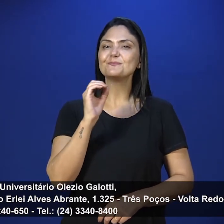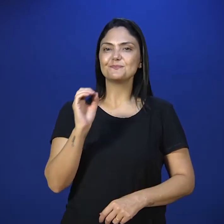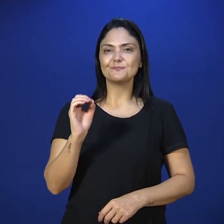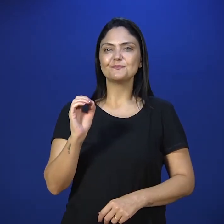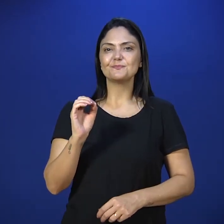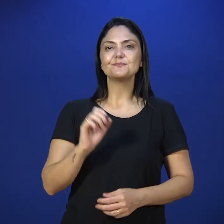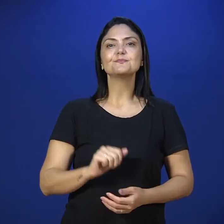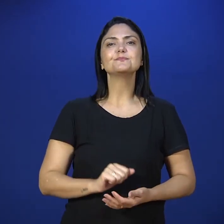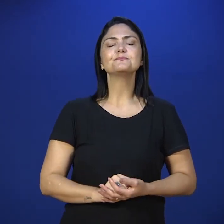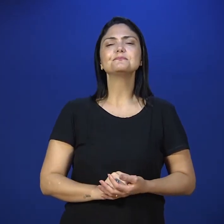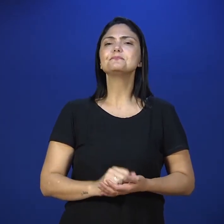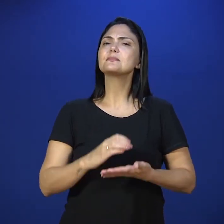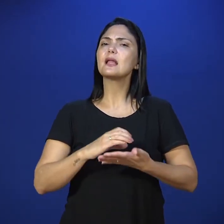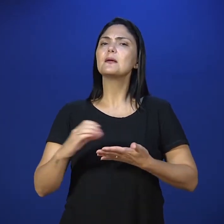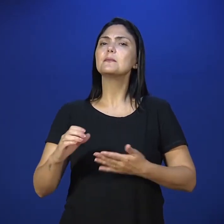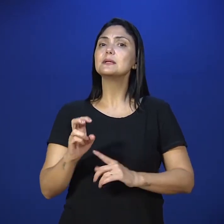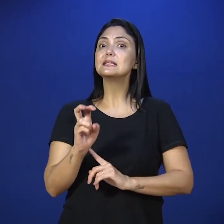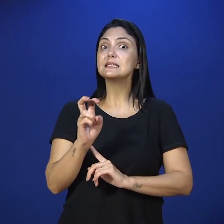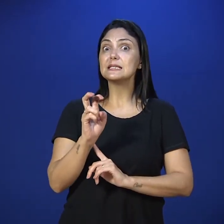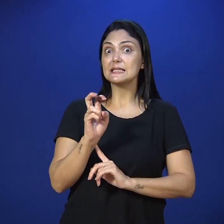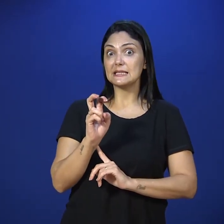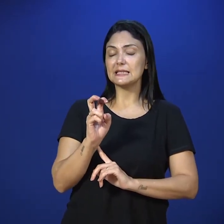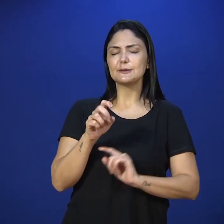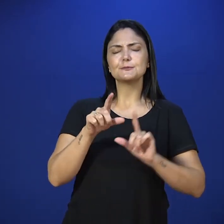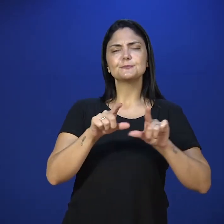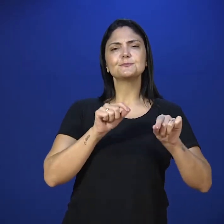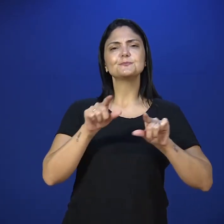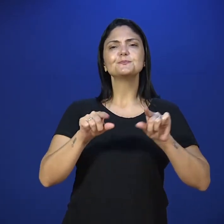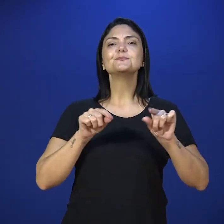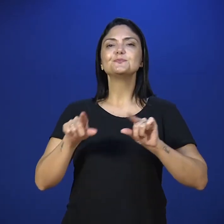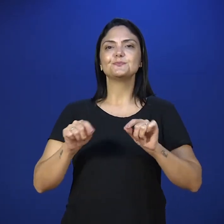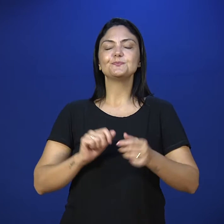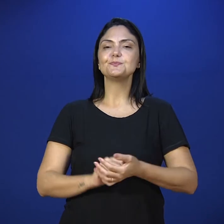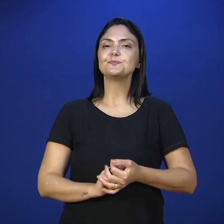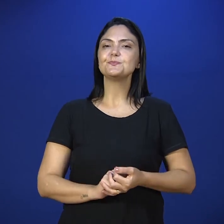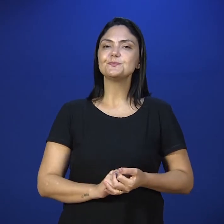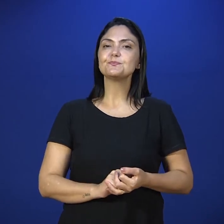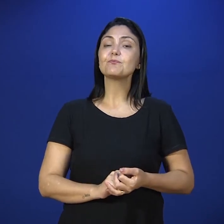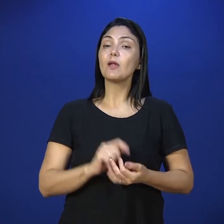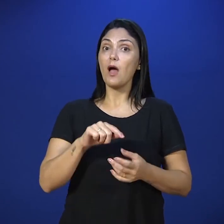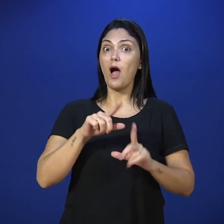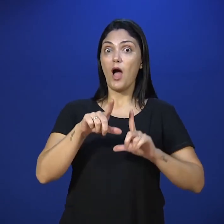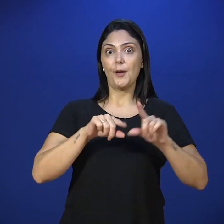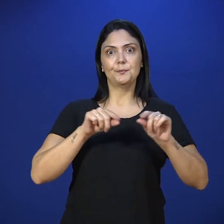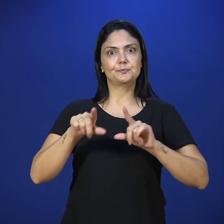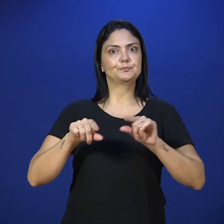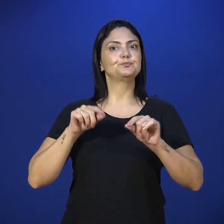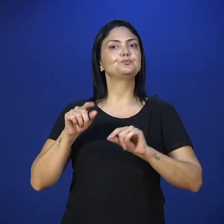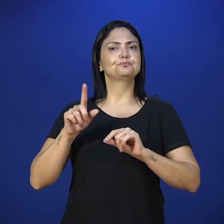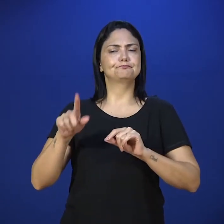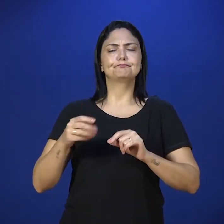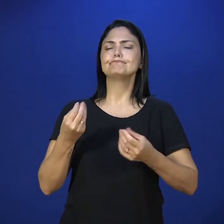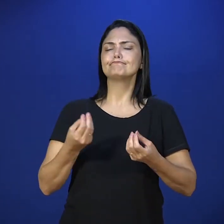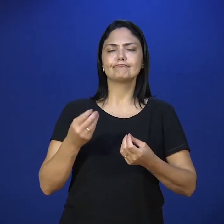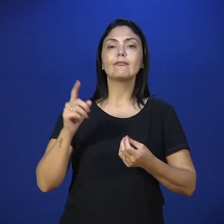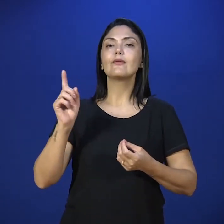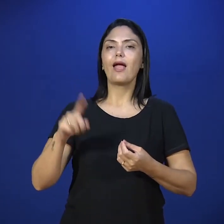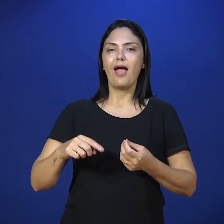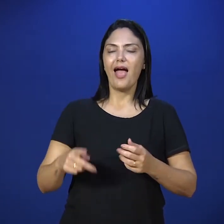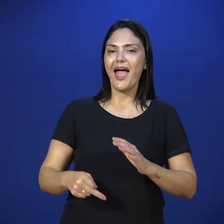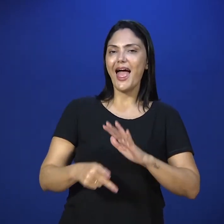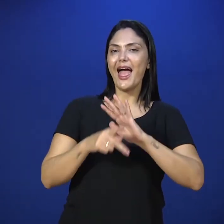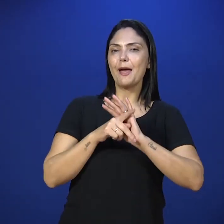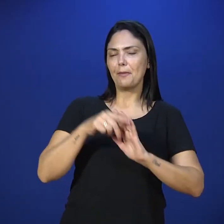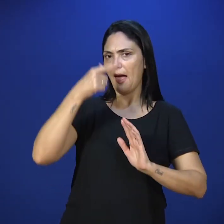8400. Capítulo 5 do processo seletivo. 1. O processo seletivo é o instrumento de seleção acadêmica